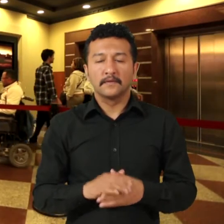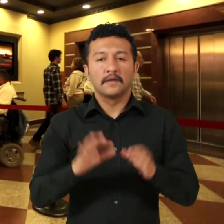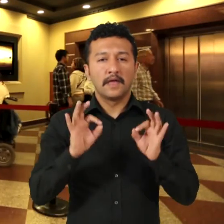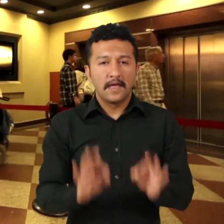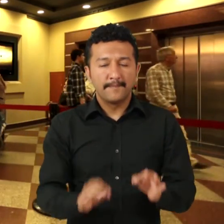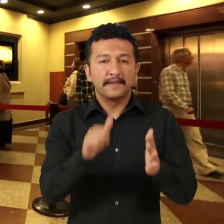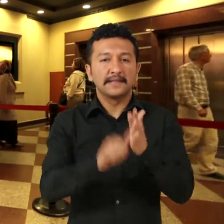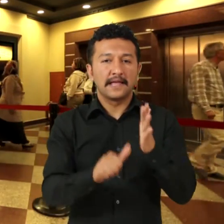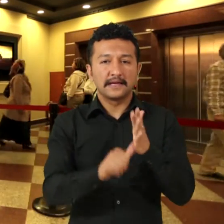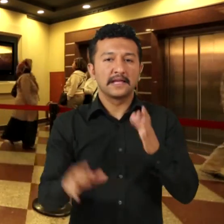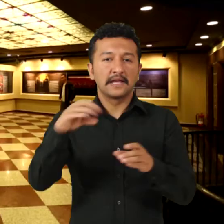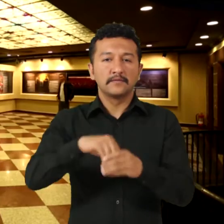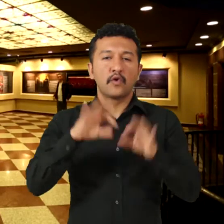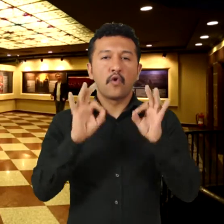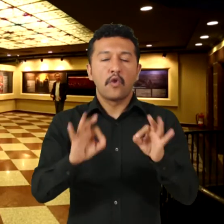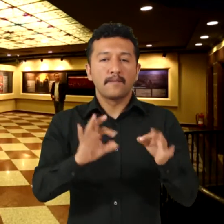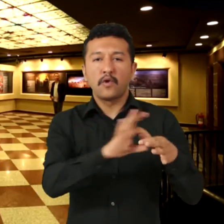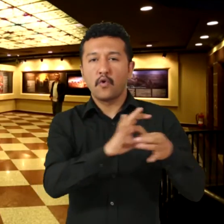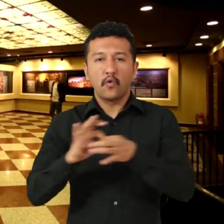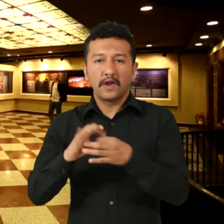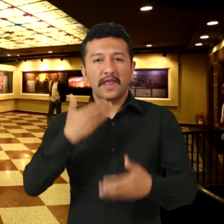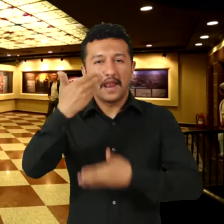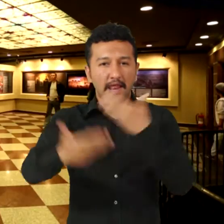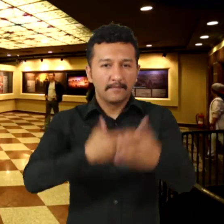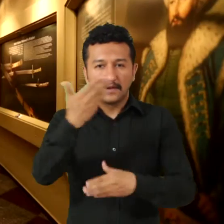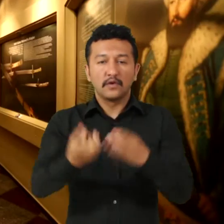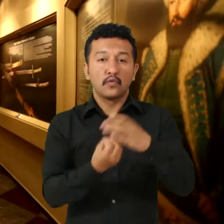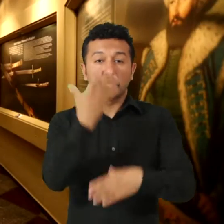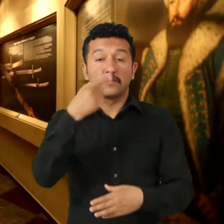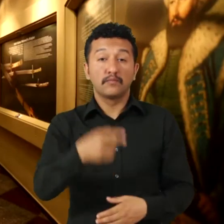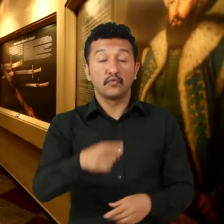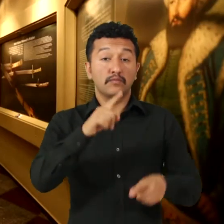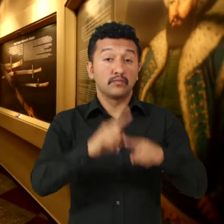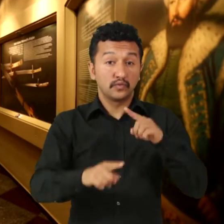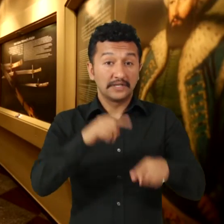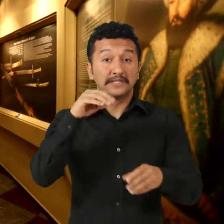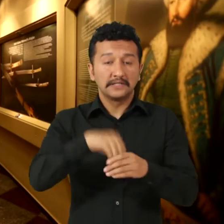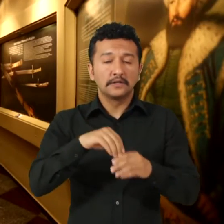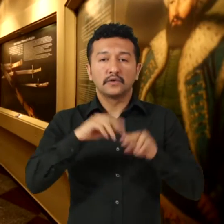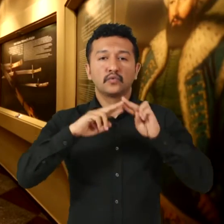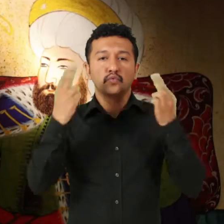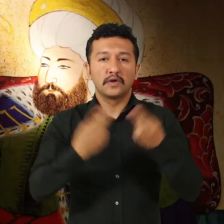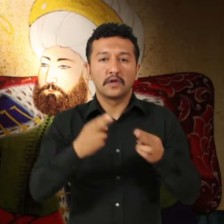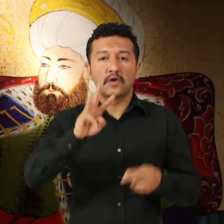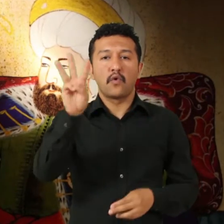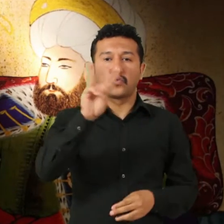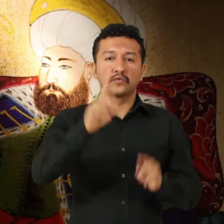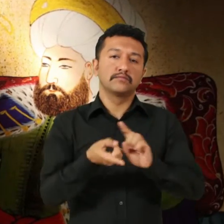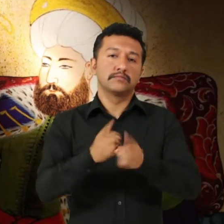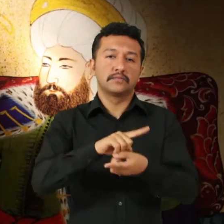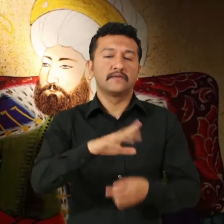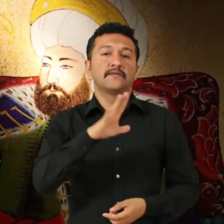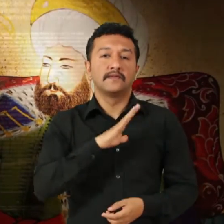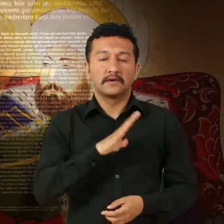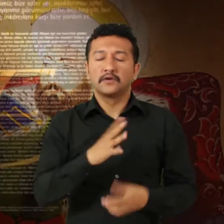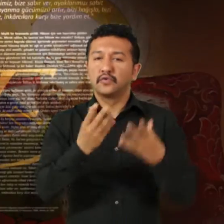Genellikle tarihteki önemli olayları canlandırmak amacıyla kurulan panoramik müzelerden dünyada 30 civarında bulunmakta